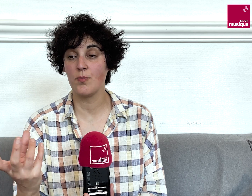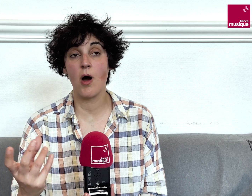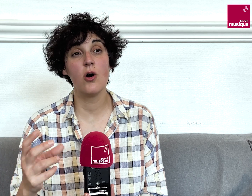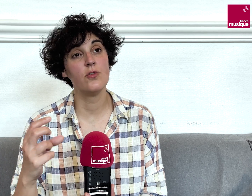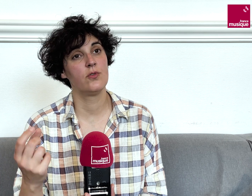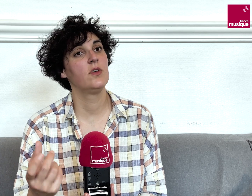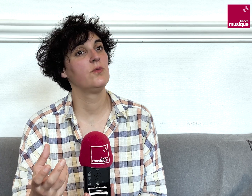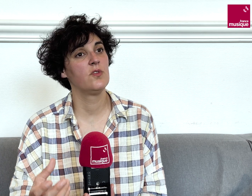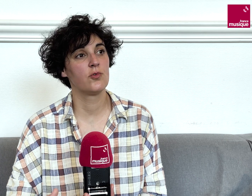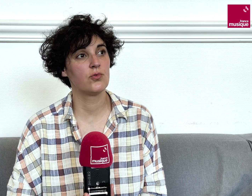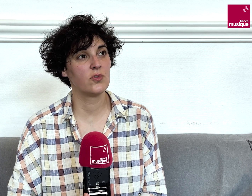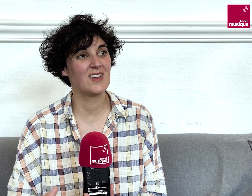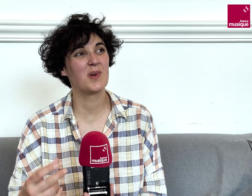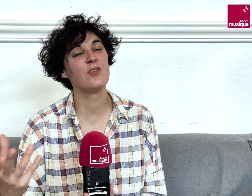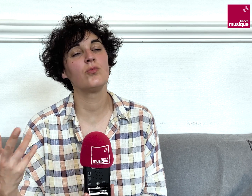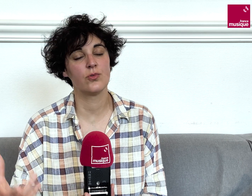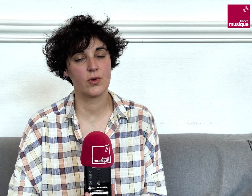parole, une autre dimension d'expression en tout cas.